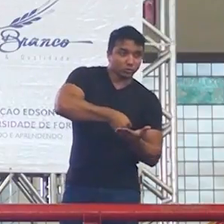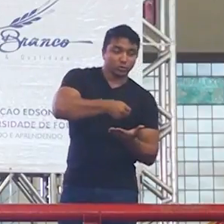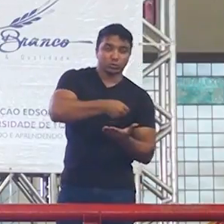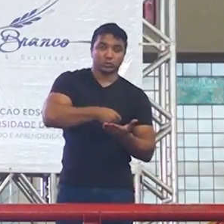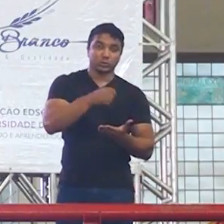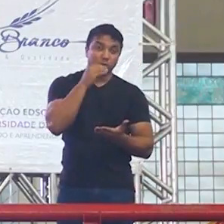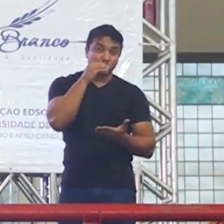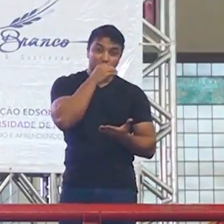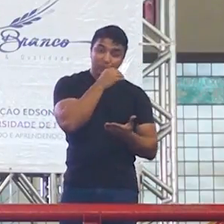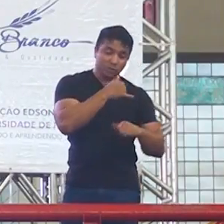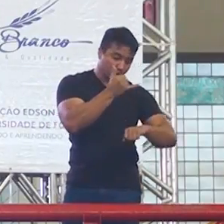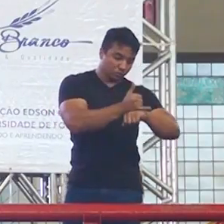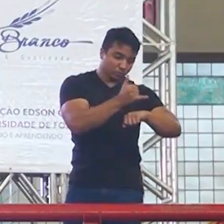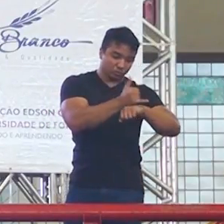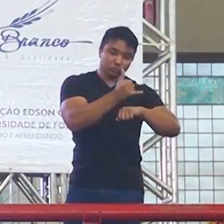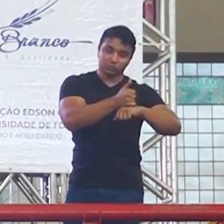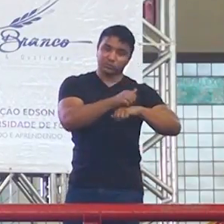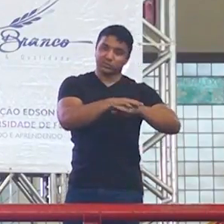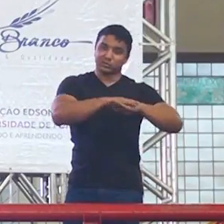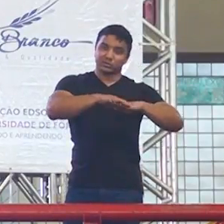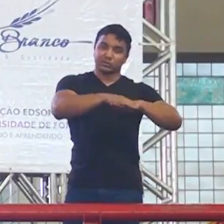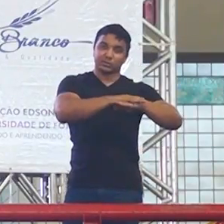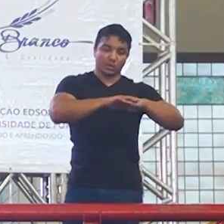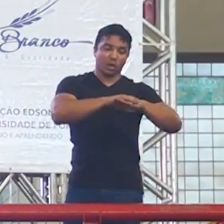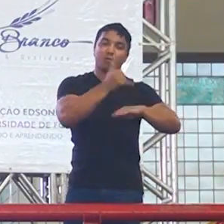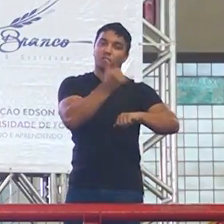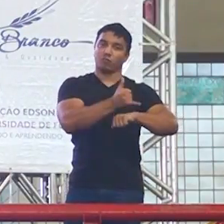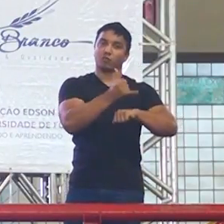parte metálica que a gente engoma as roupas, ali é um